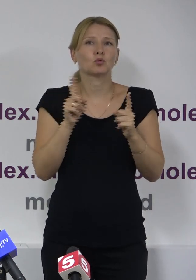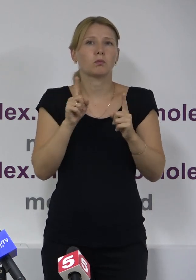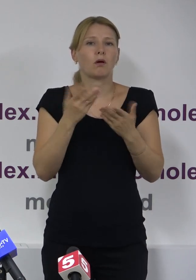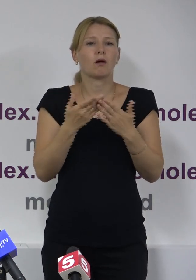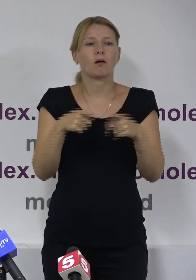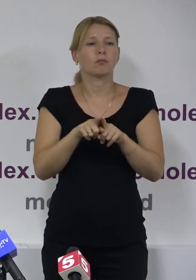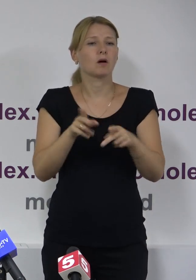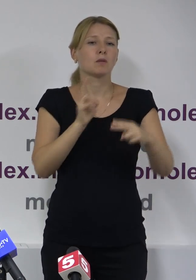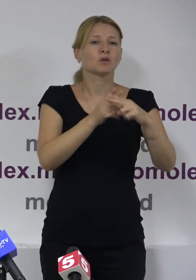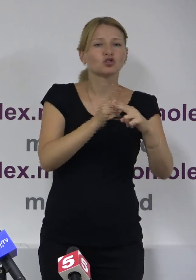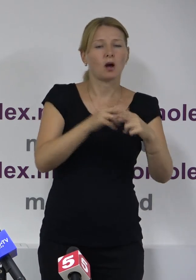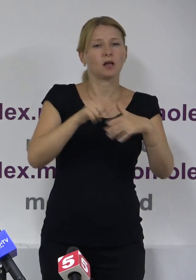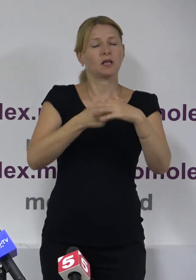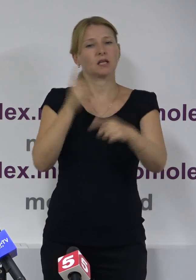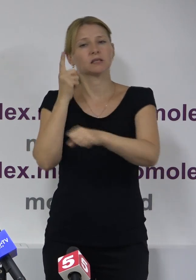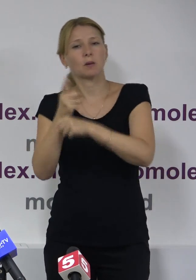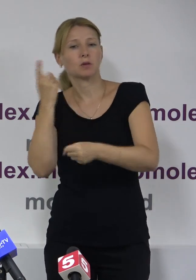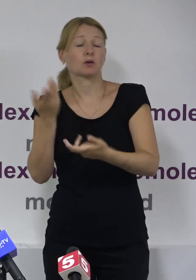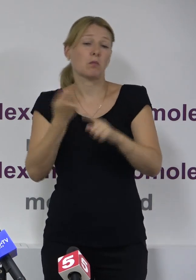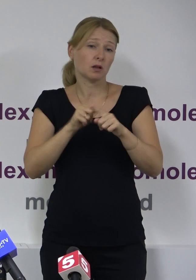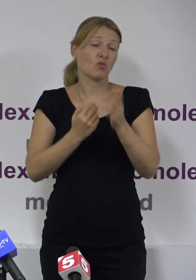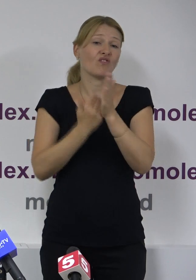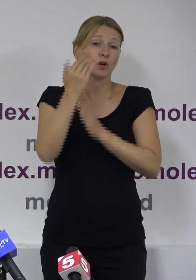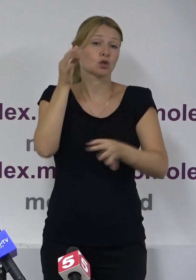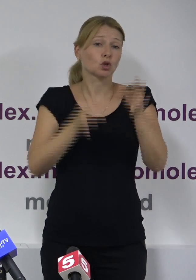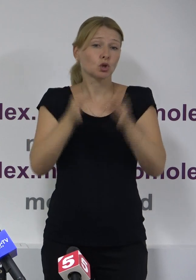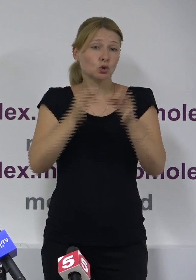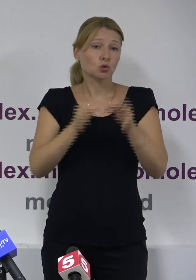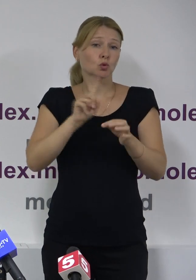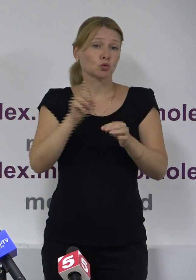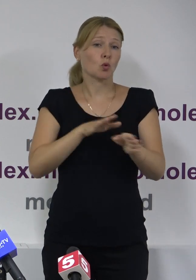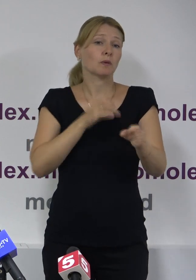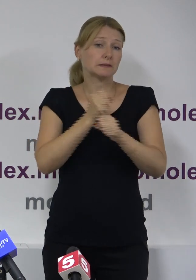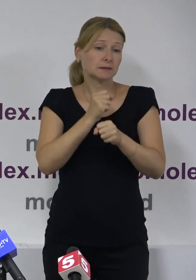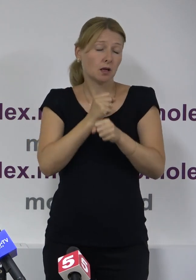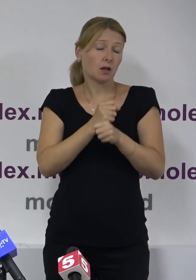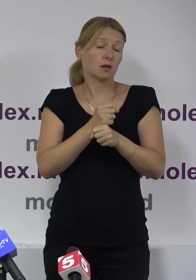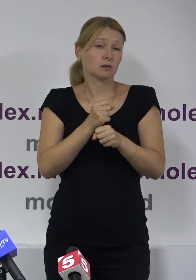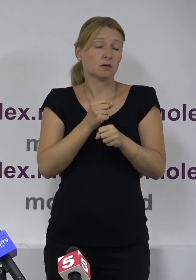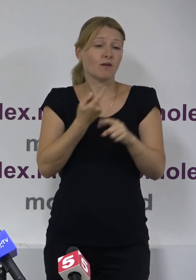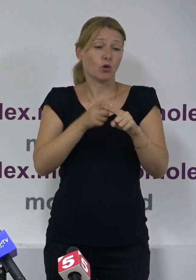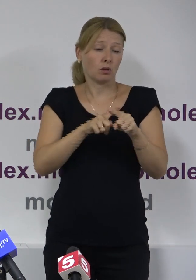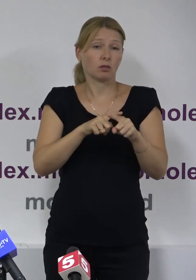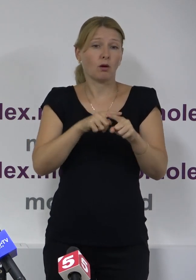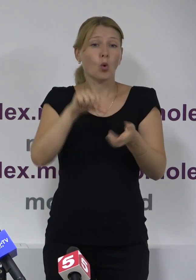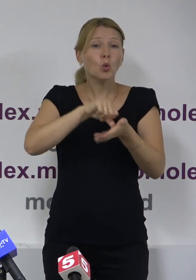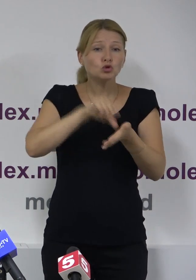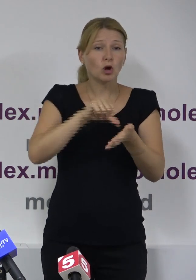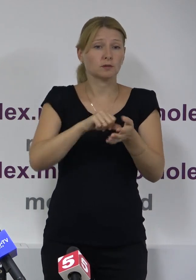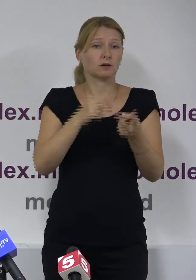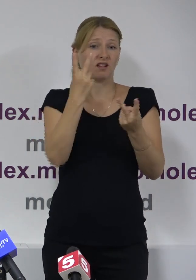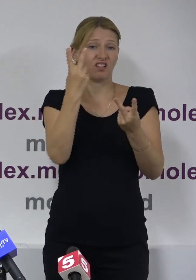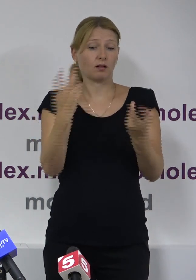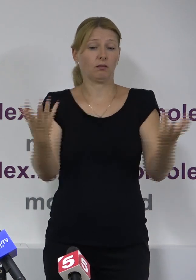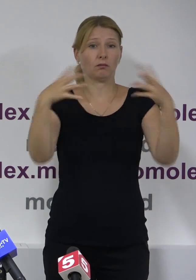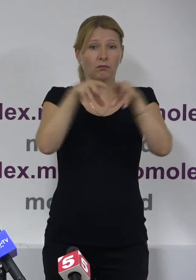iar Curtea Constituțională, atunci când a dat avizul său asupra inițiativii de organizare a referendumului, încă o dată a confirmat acest lucru. Rămâne să